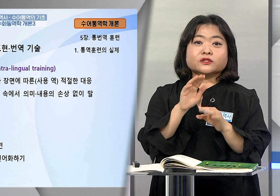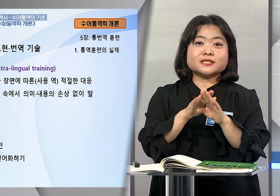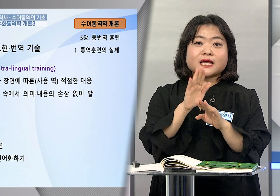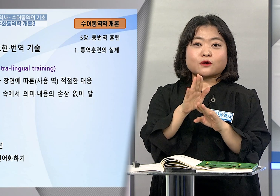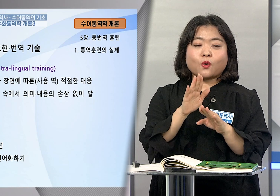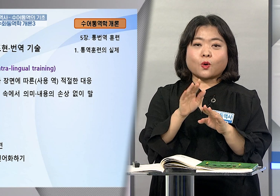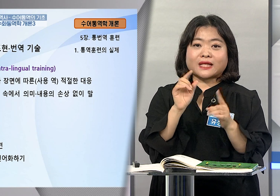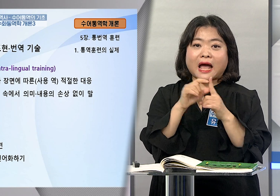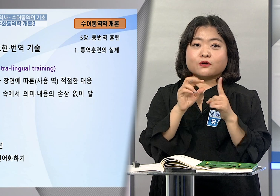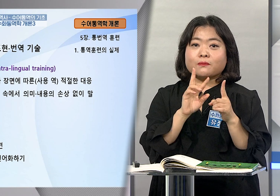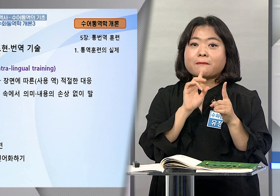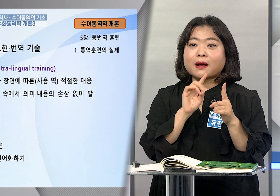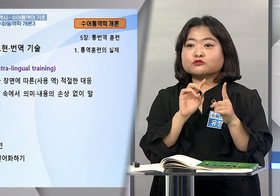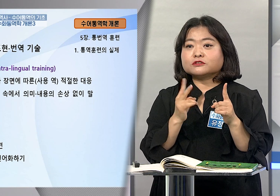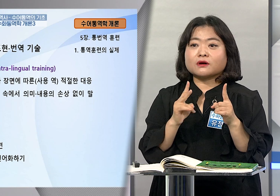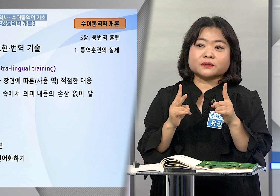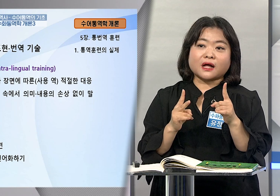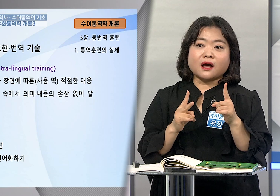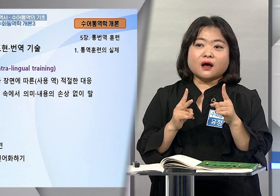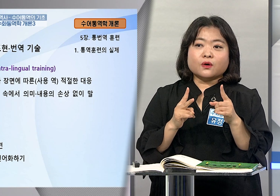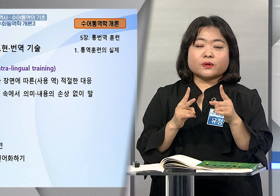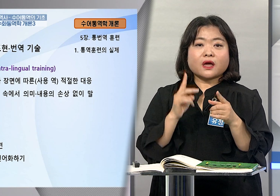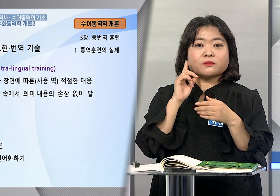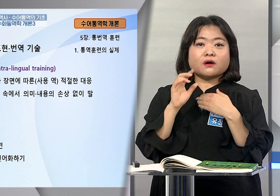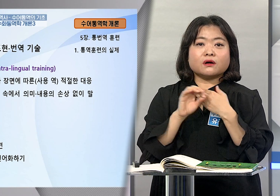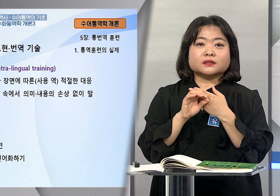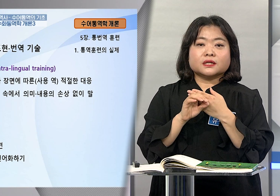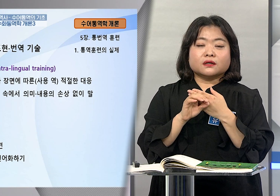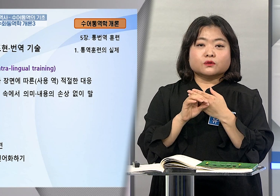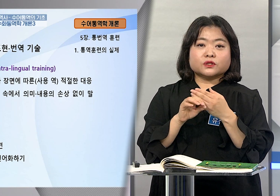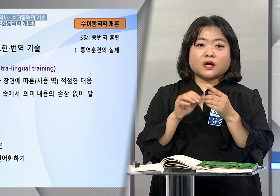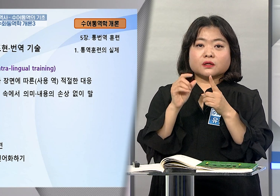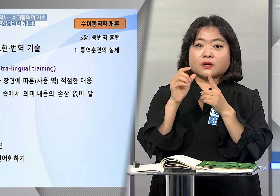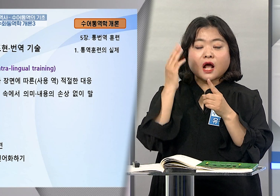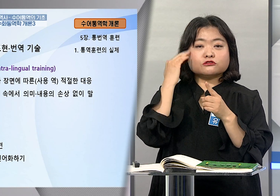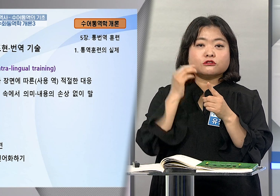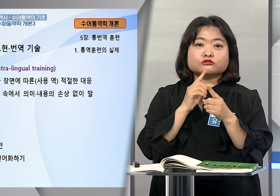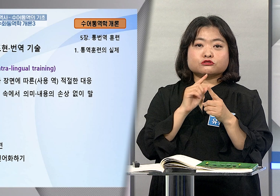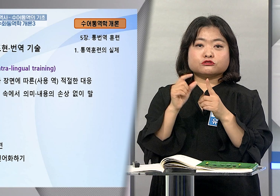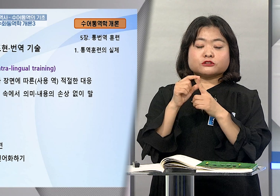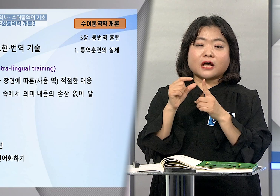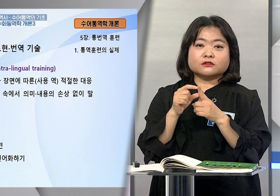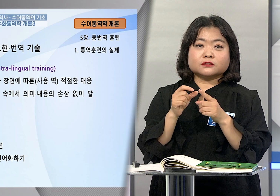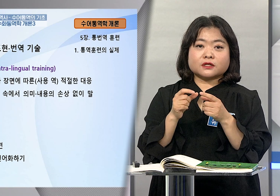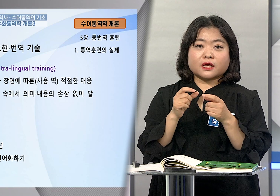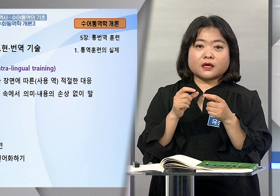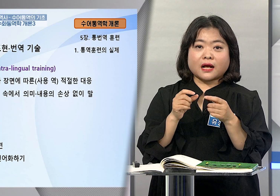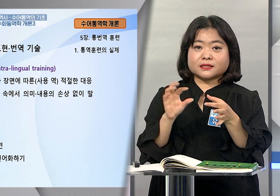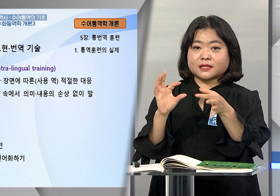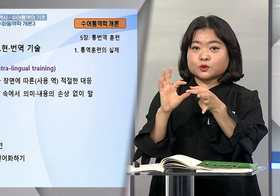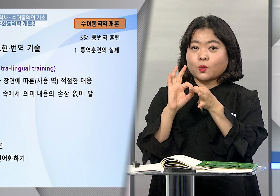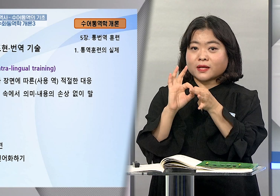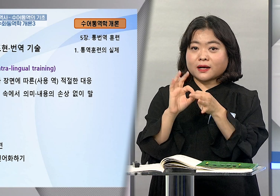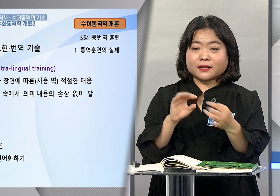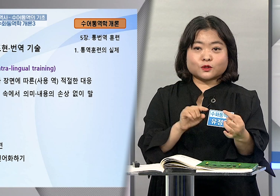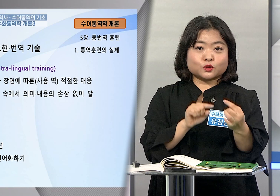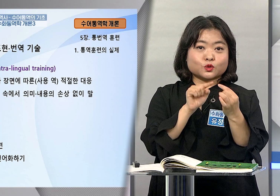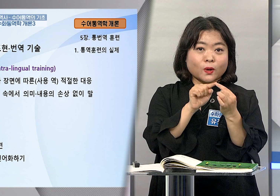건들지 않고 단어만 바꾸는 겁니다. 왜냐하면 우리가 한국어도 단어들의 아까 제가 통하다가 있고